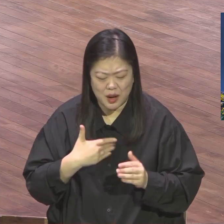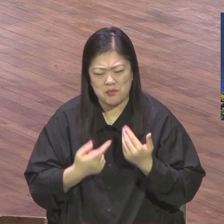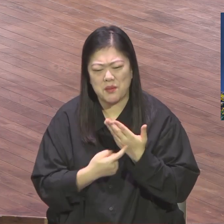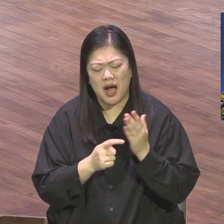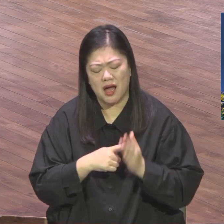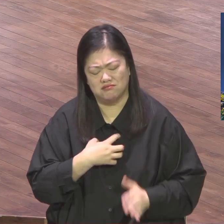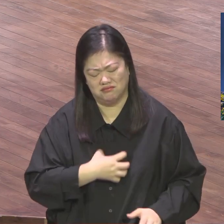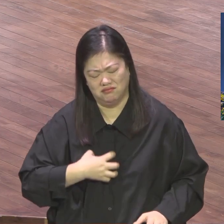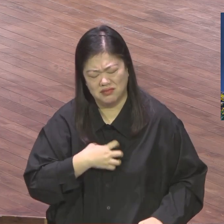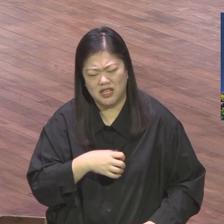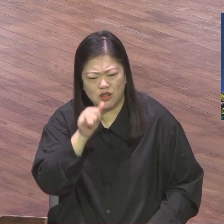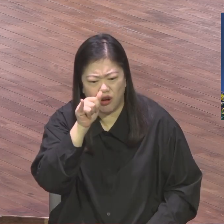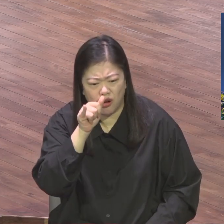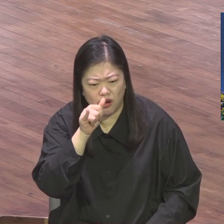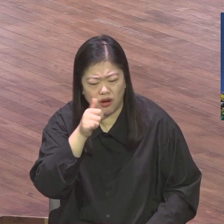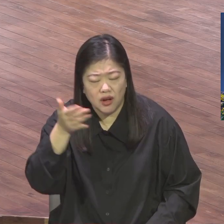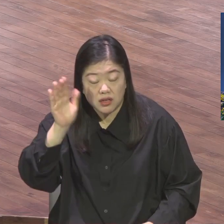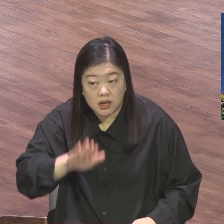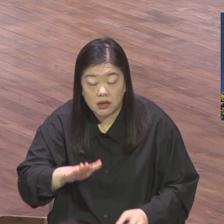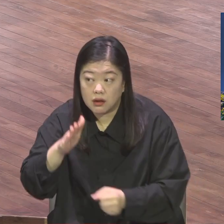있었단 말이에요.